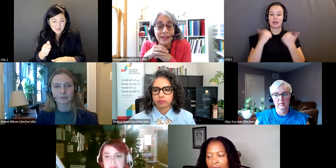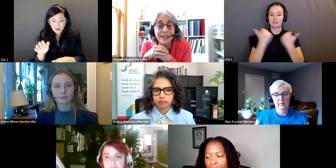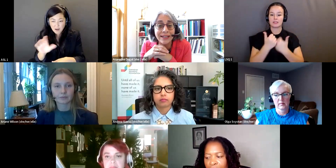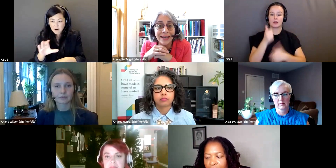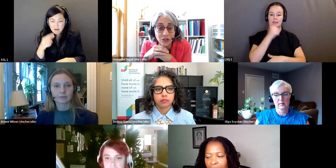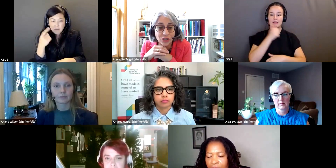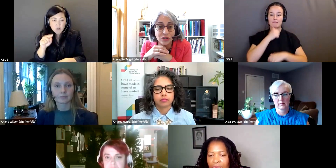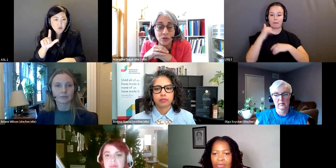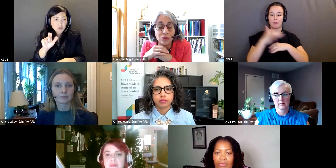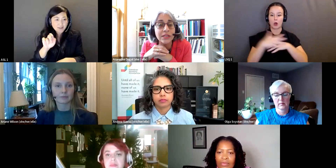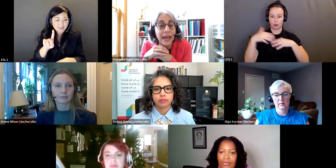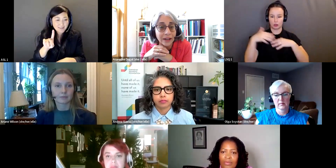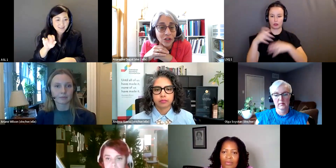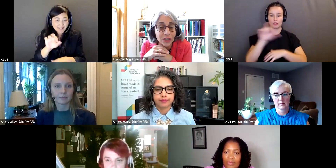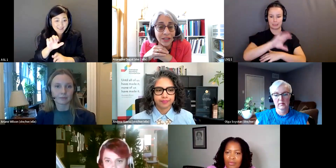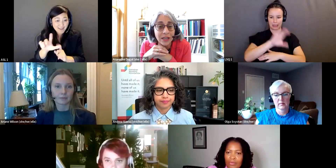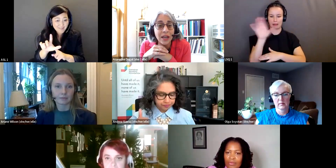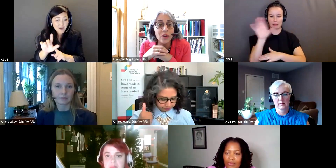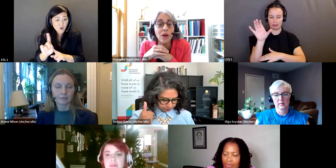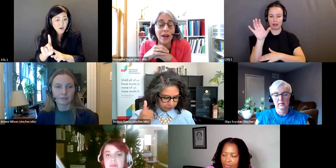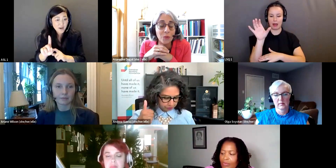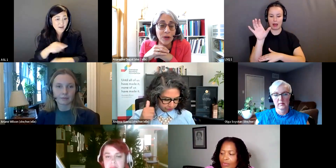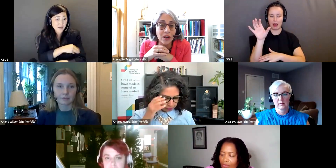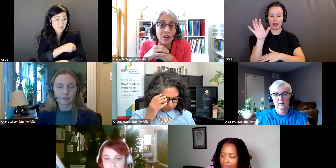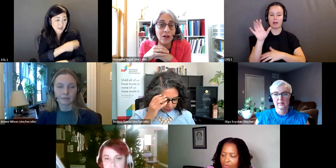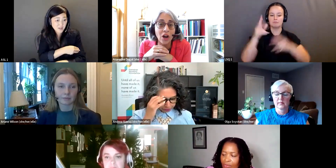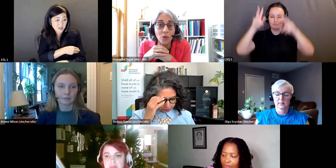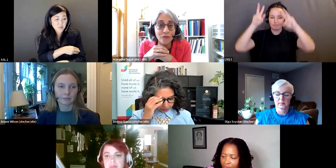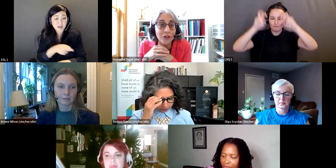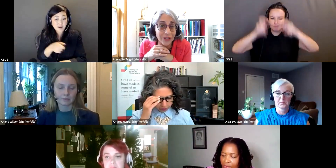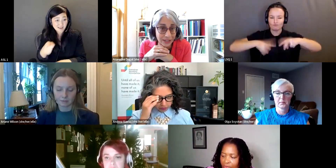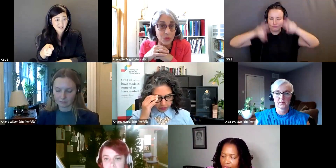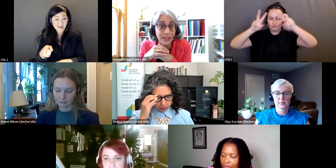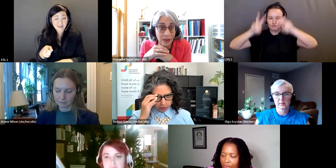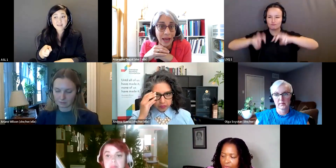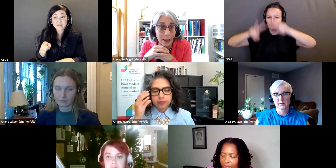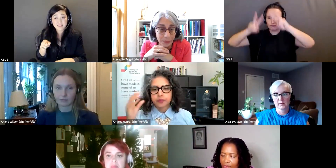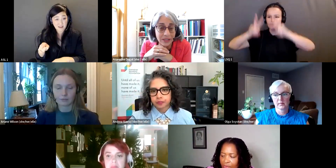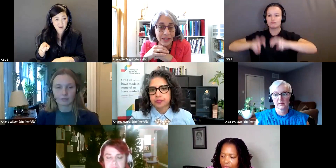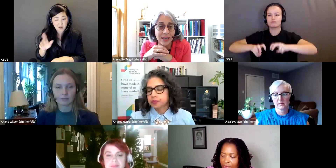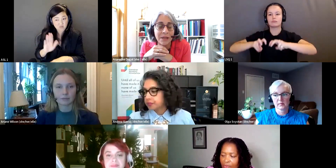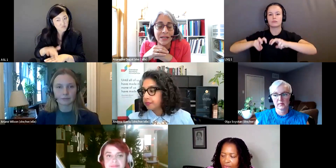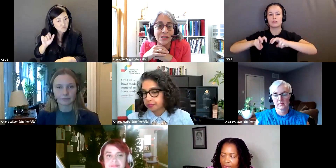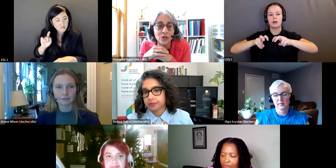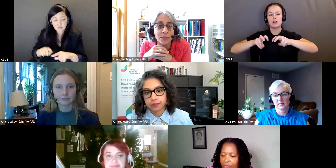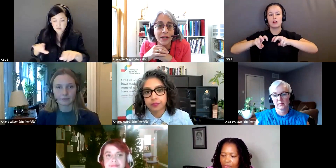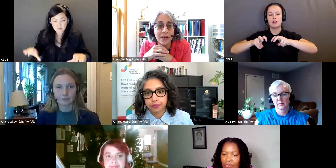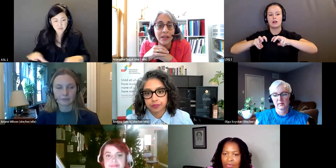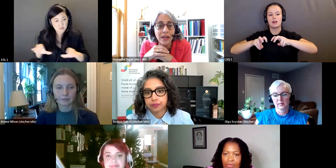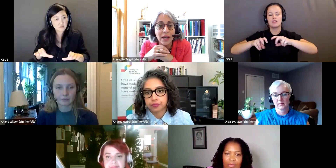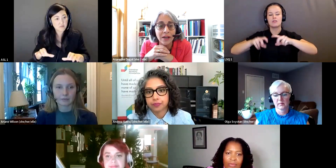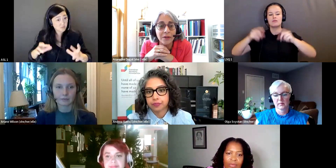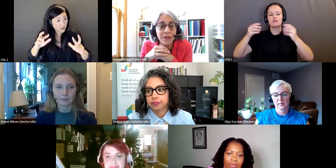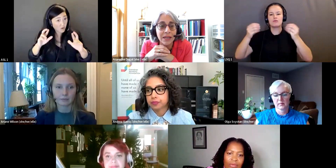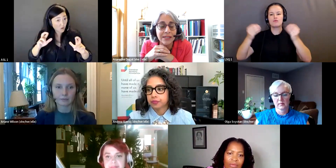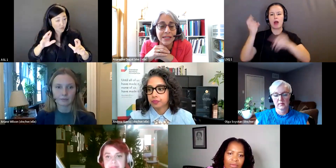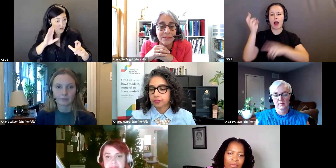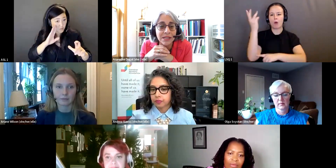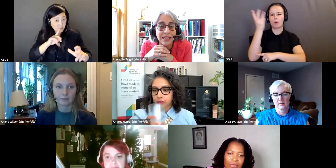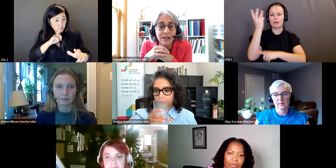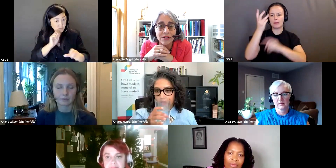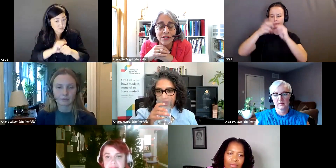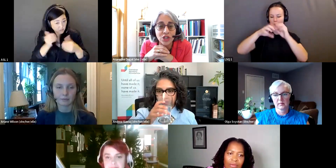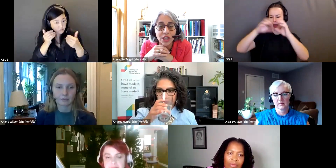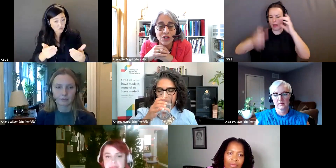qui a mené des recherches dans un terrain à Winnipeg. Nous espérons